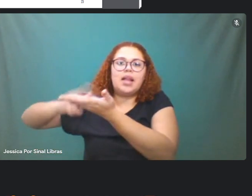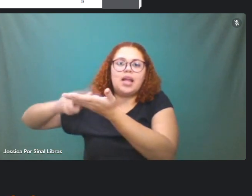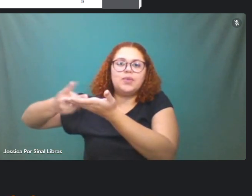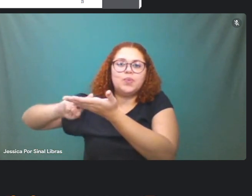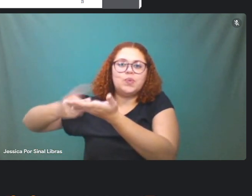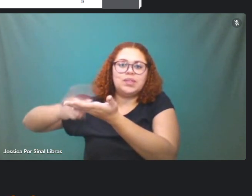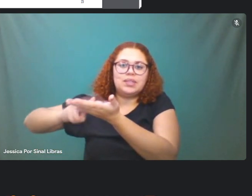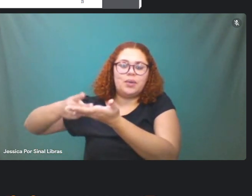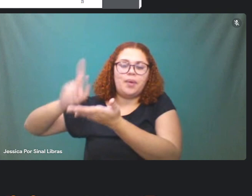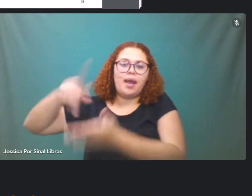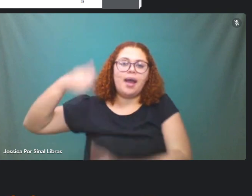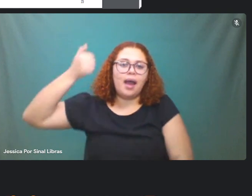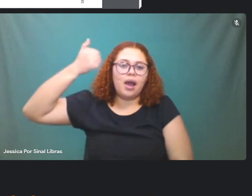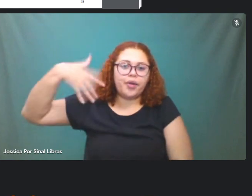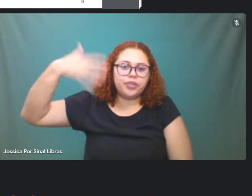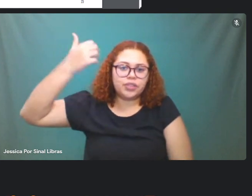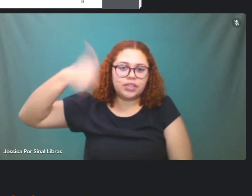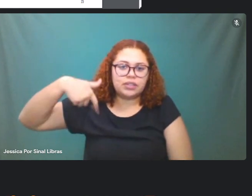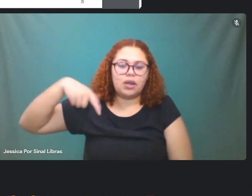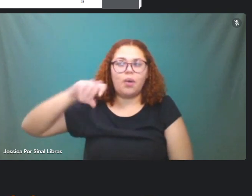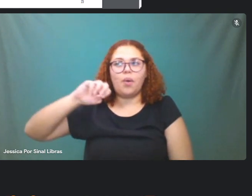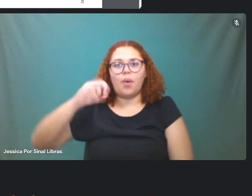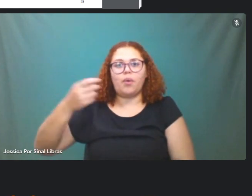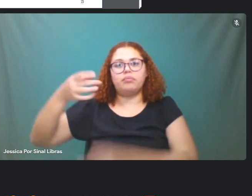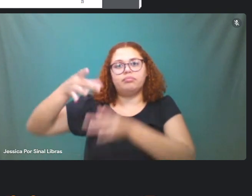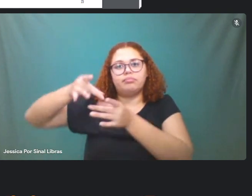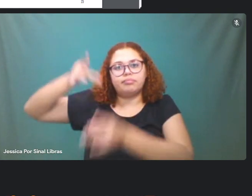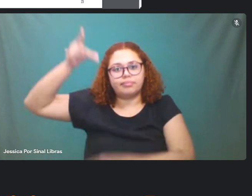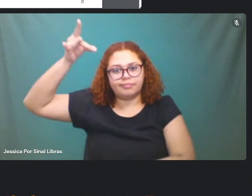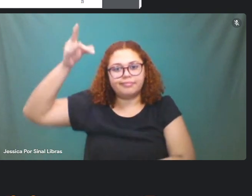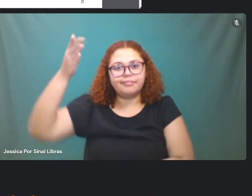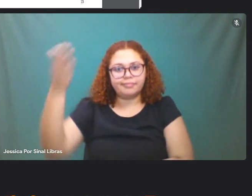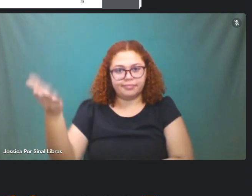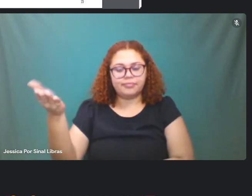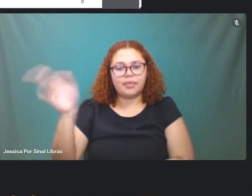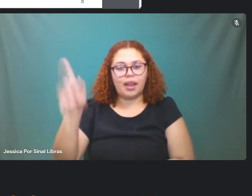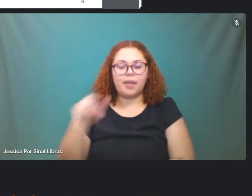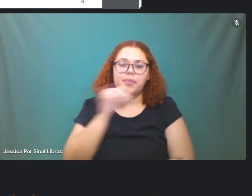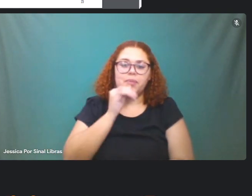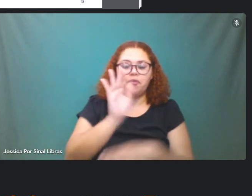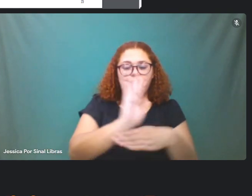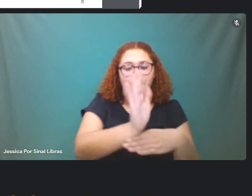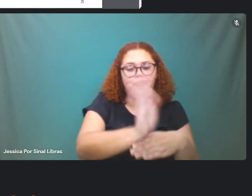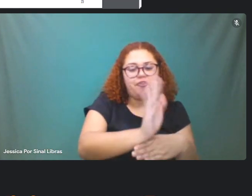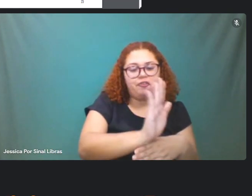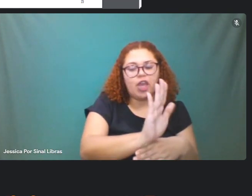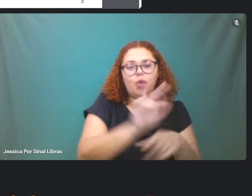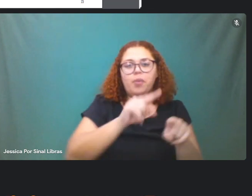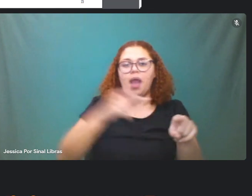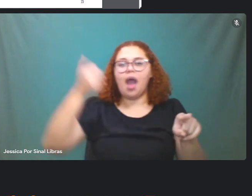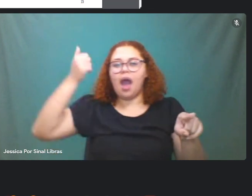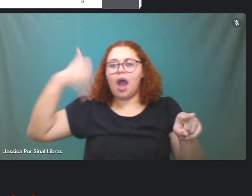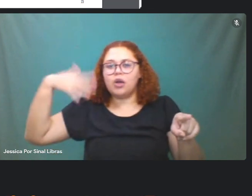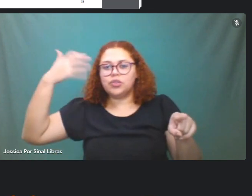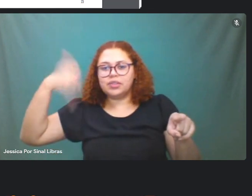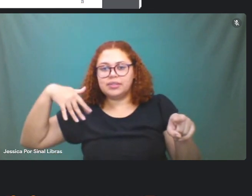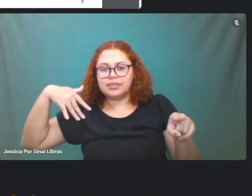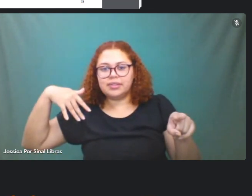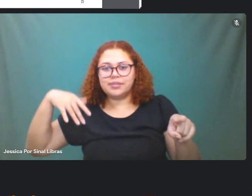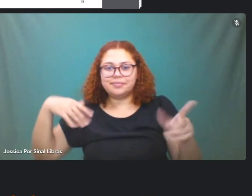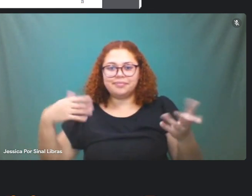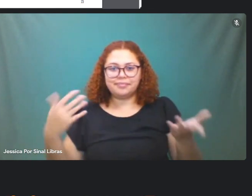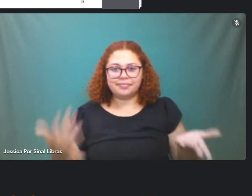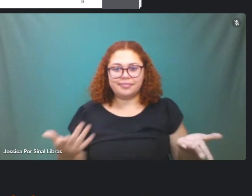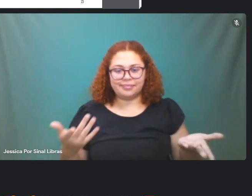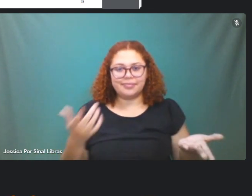da audiodescrição vai ser audiodescrevendo o filme, o evento e a pessoa vai estar escutando. Só que às vezes fazer assim deixa o projeto